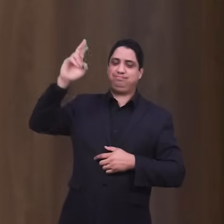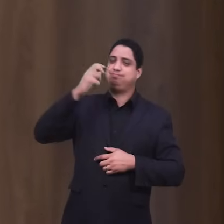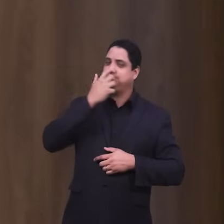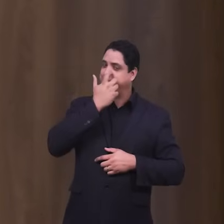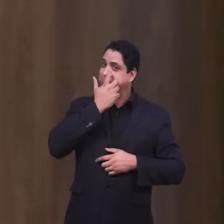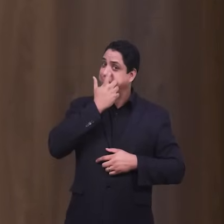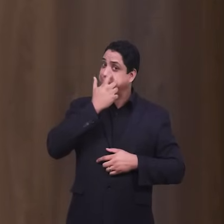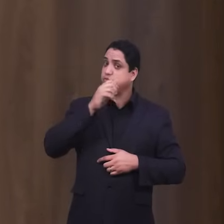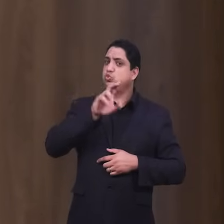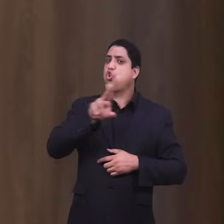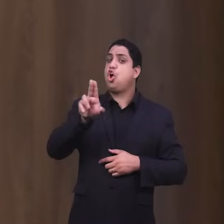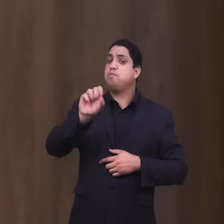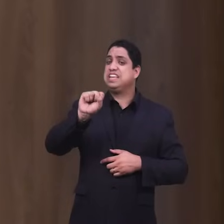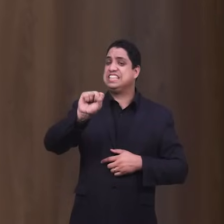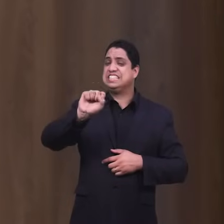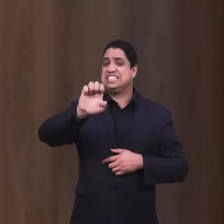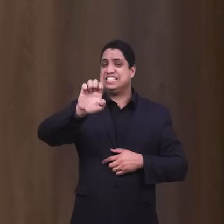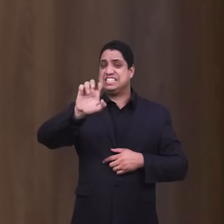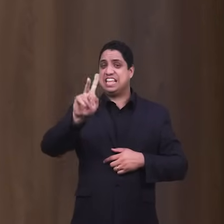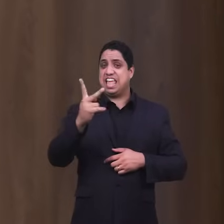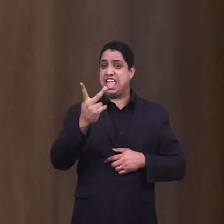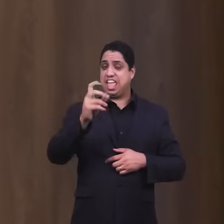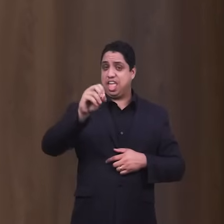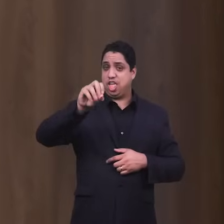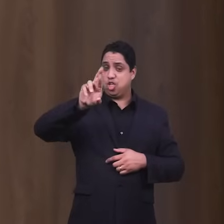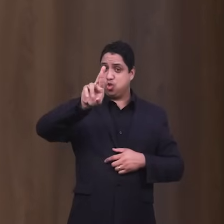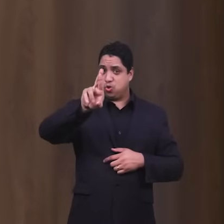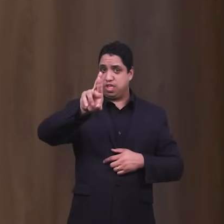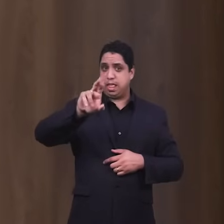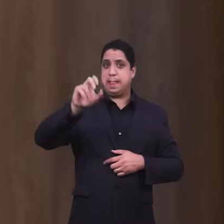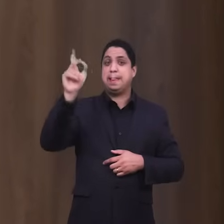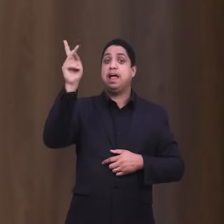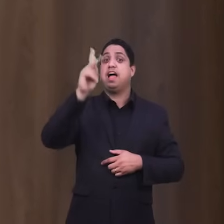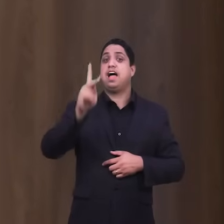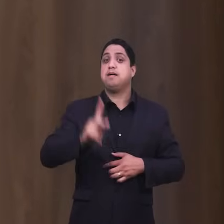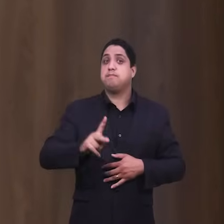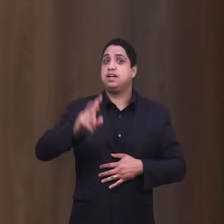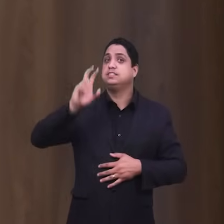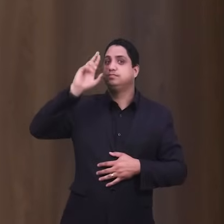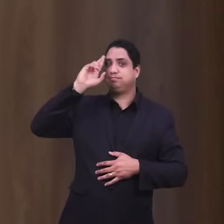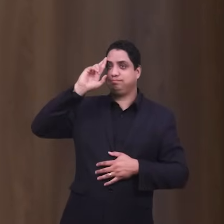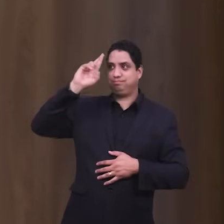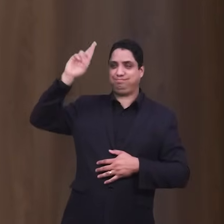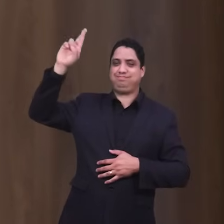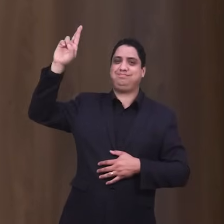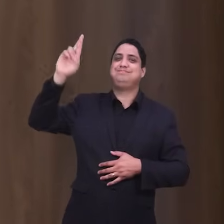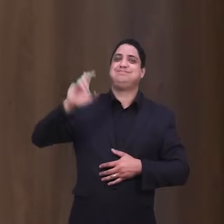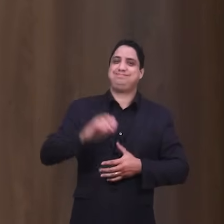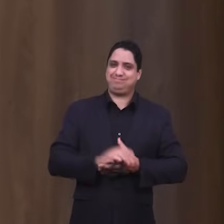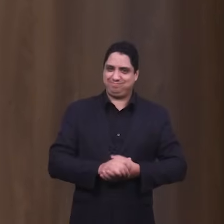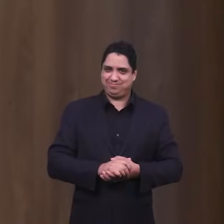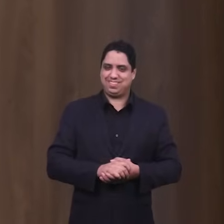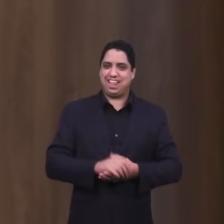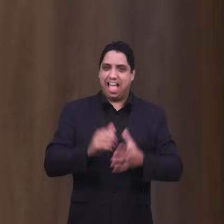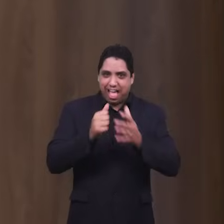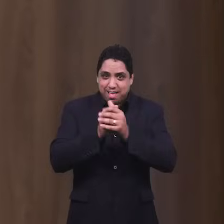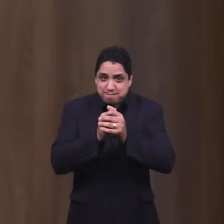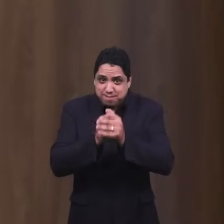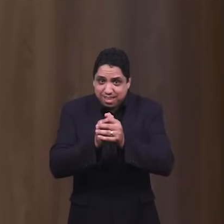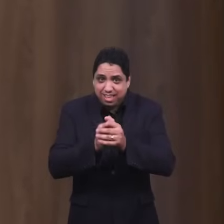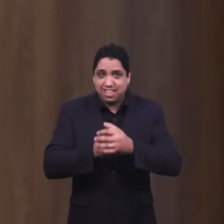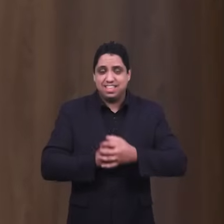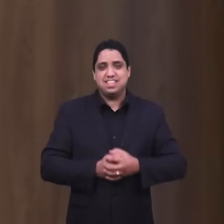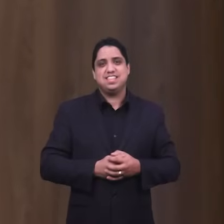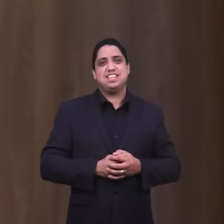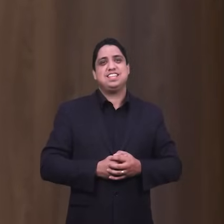aqui é o sinal de Senhor, bem para cima. Então, a paz do Senhor. Amém. Olha